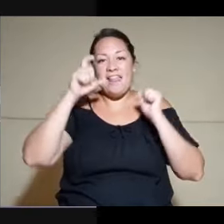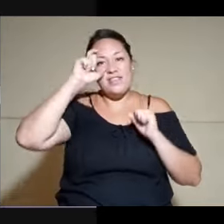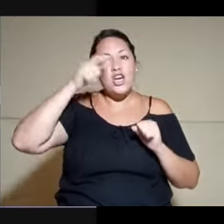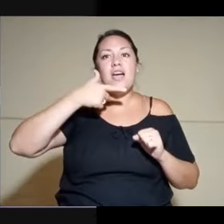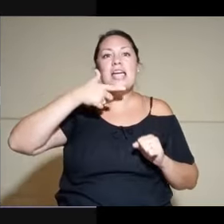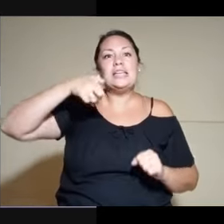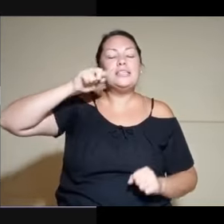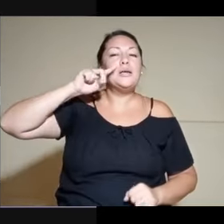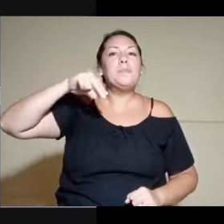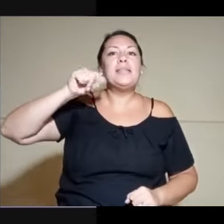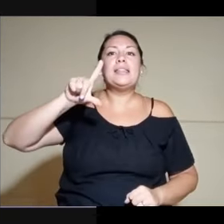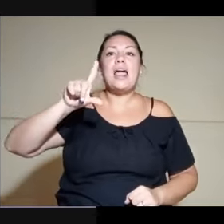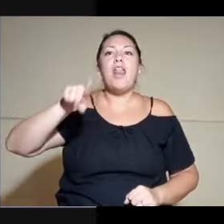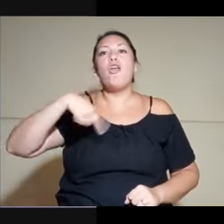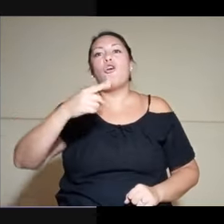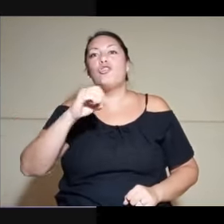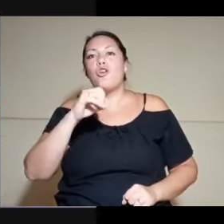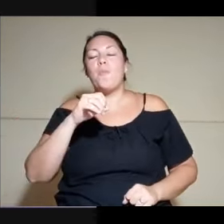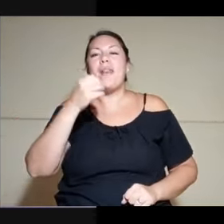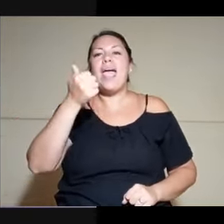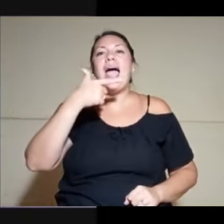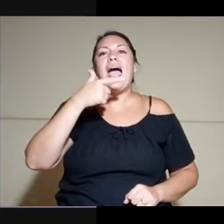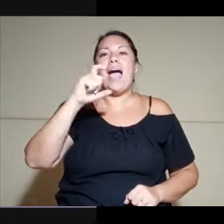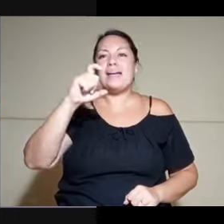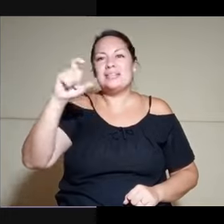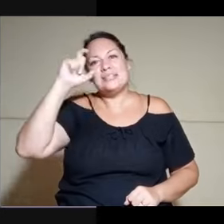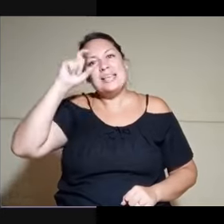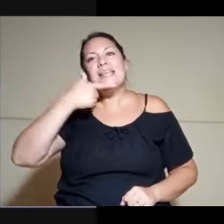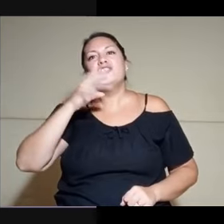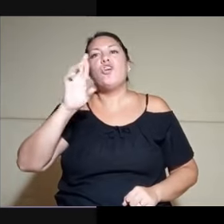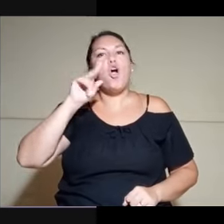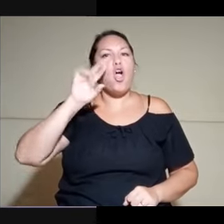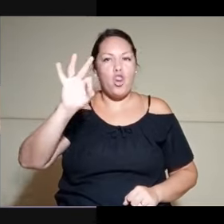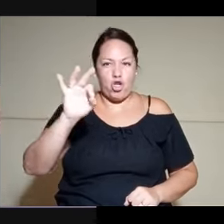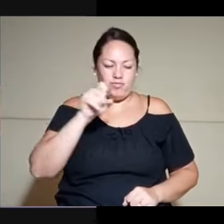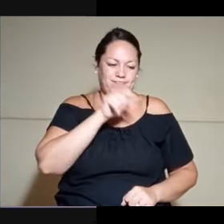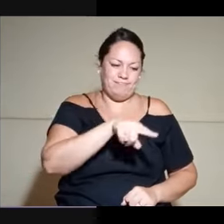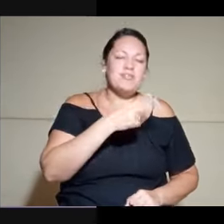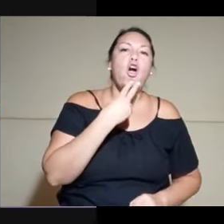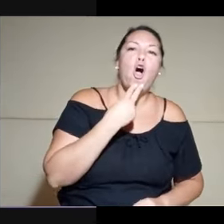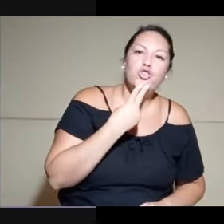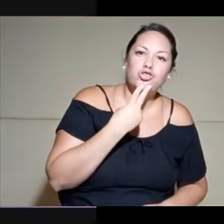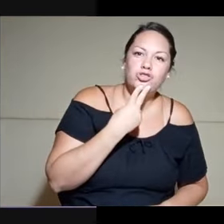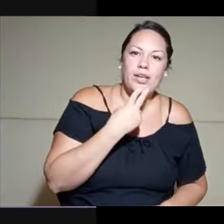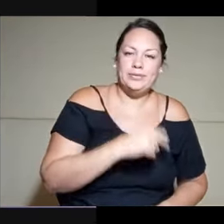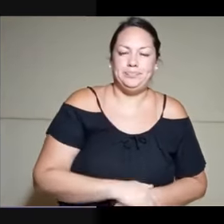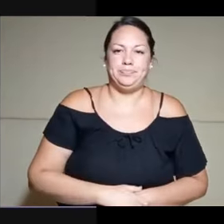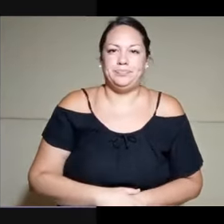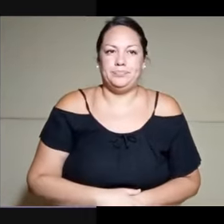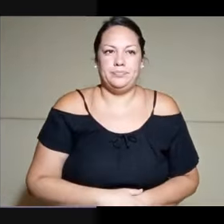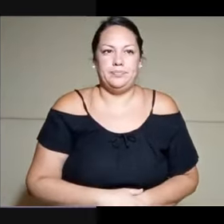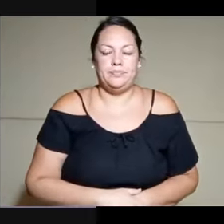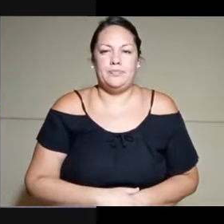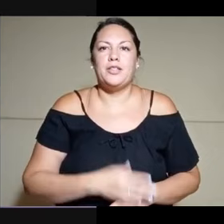¿Accesorio? accesorio. Muy bien. el nombre es nervio espinal o accesorio. Muy bien. Nervio